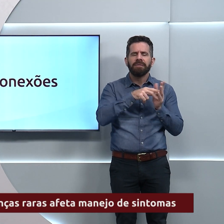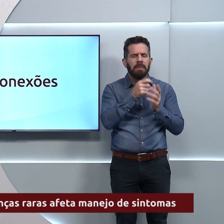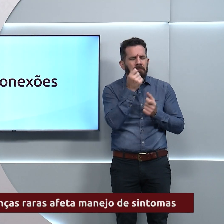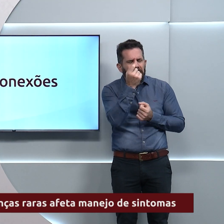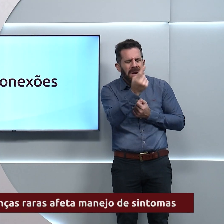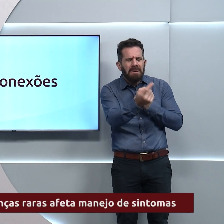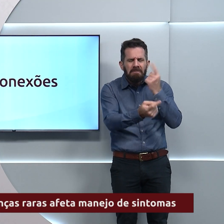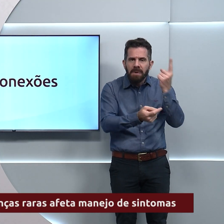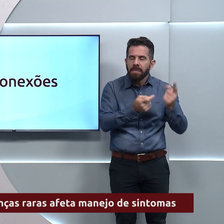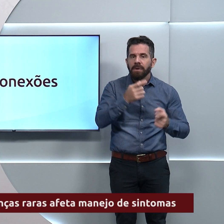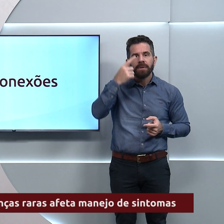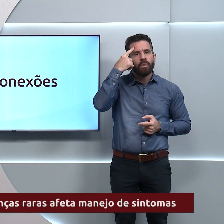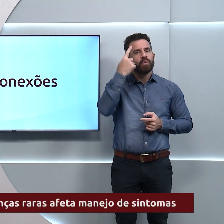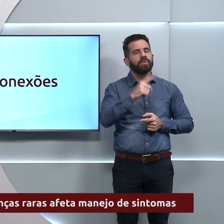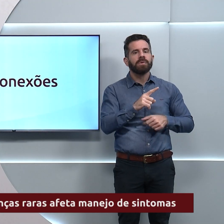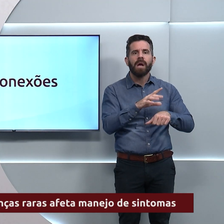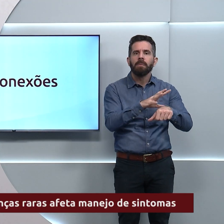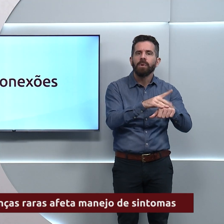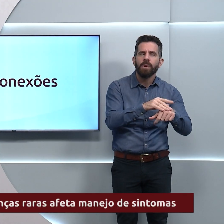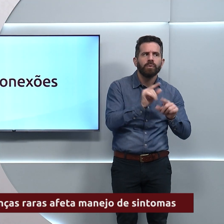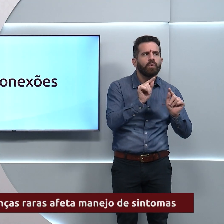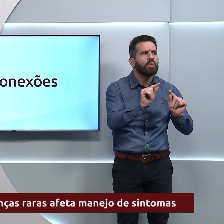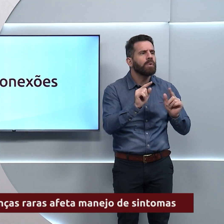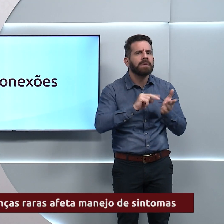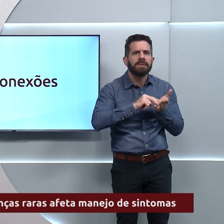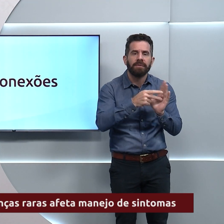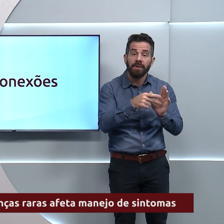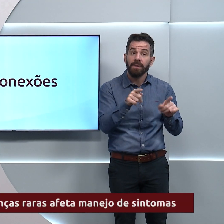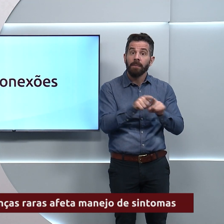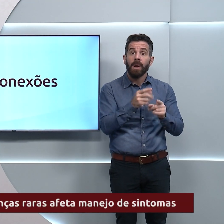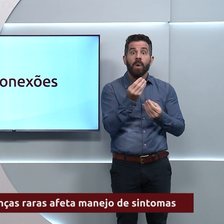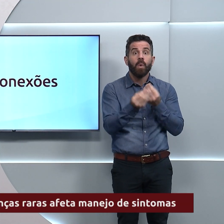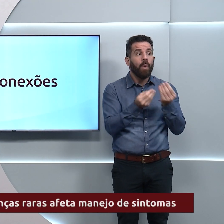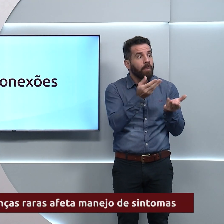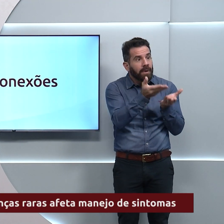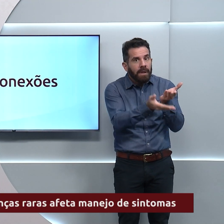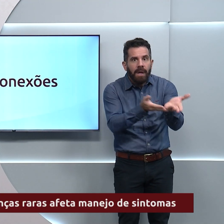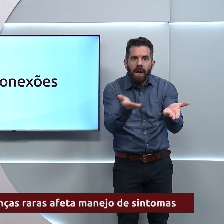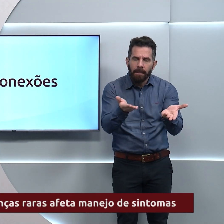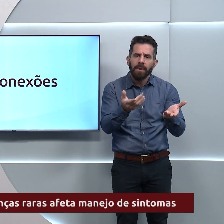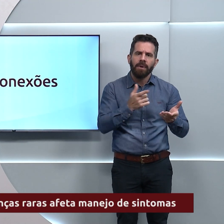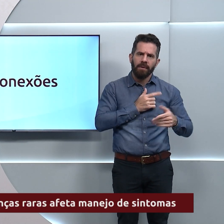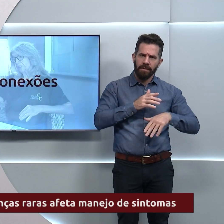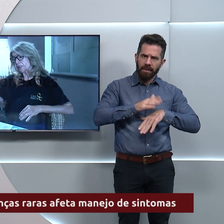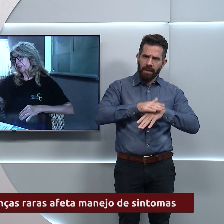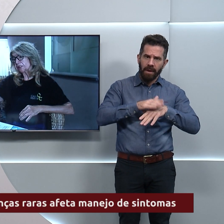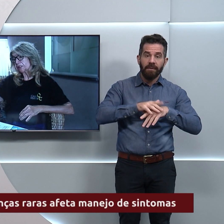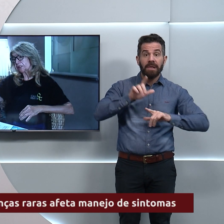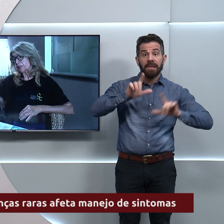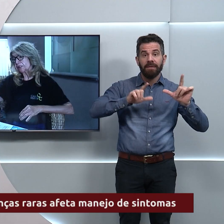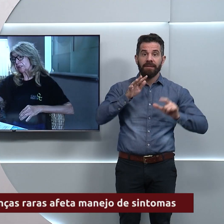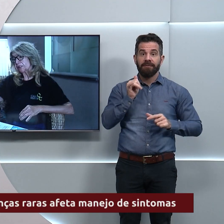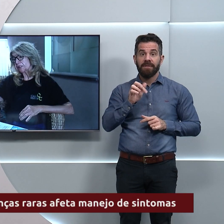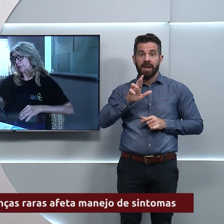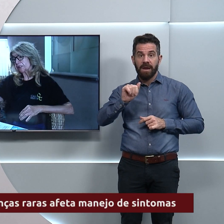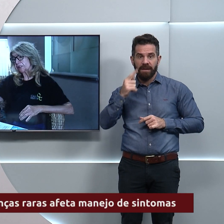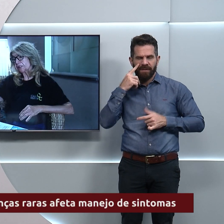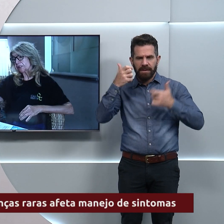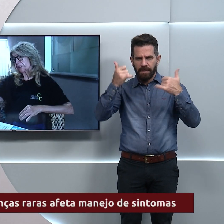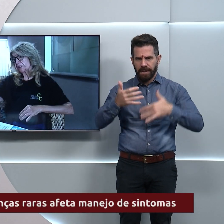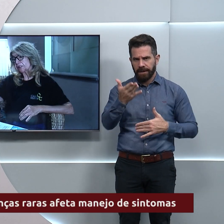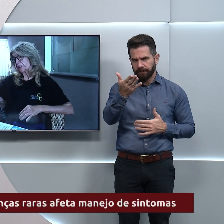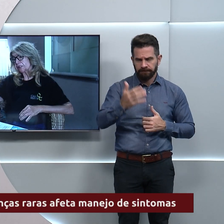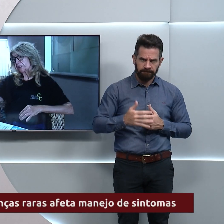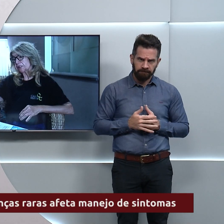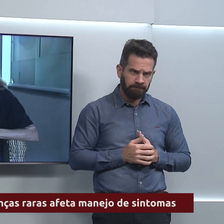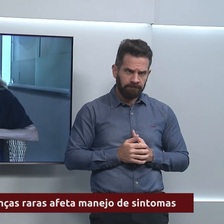demorar anos e prejudicar o manejo dos sintomas. Veja mais informações na reportagem da TV Feira.